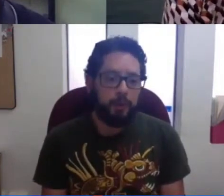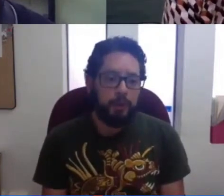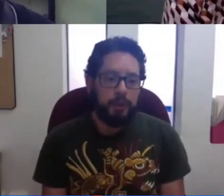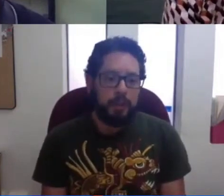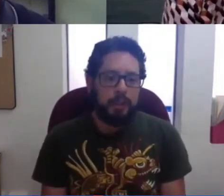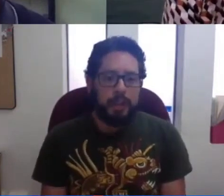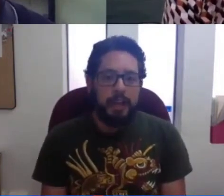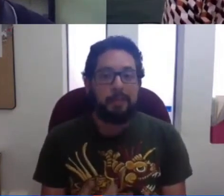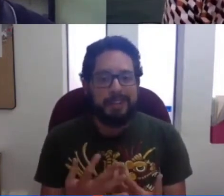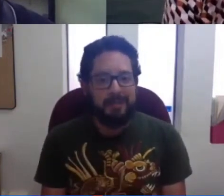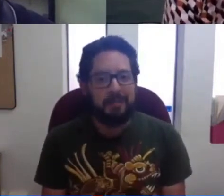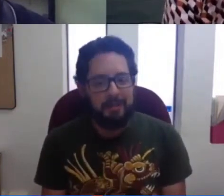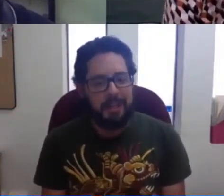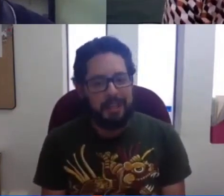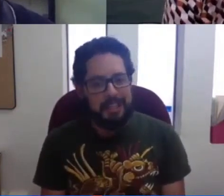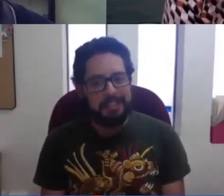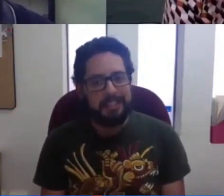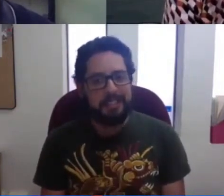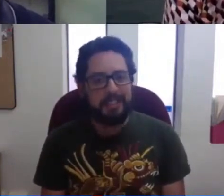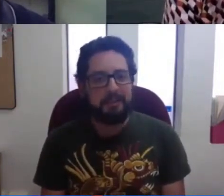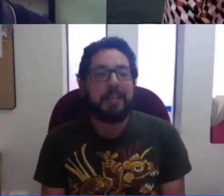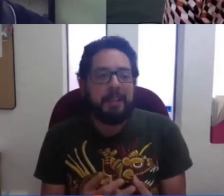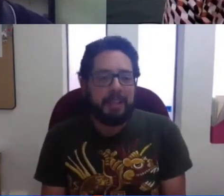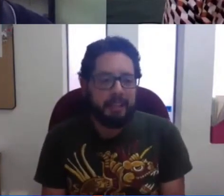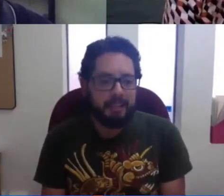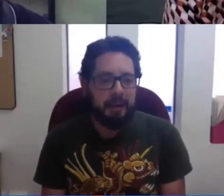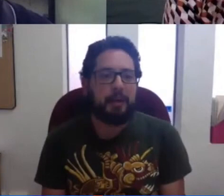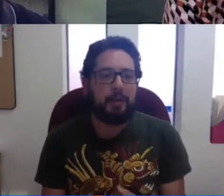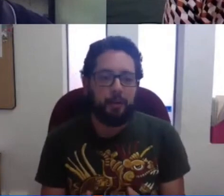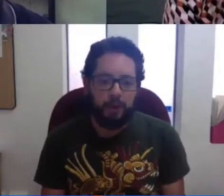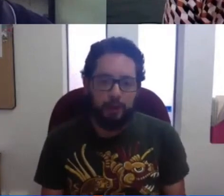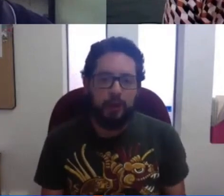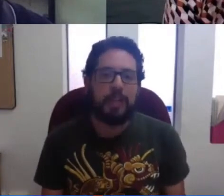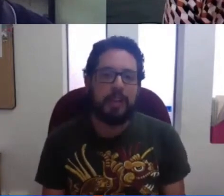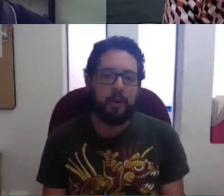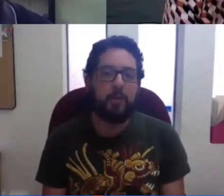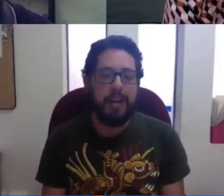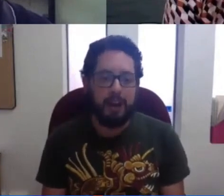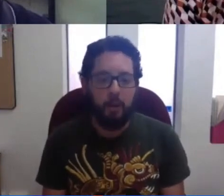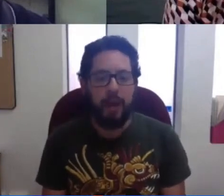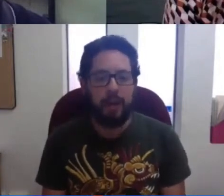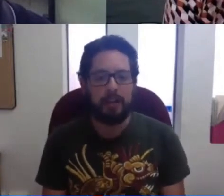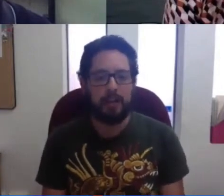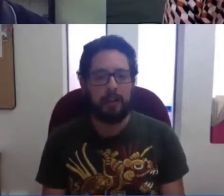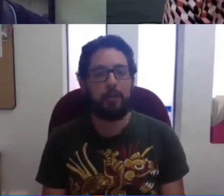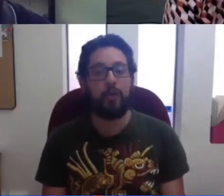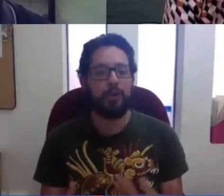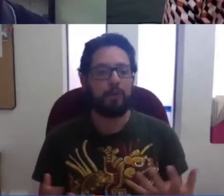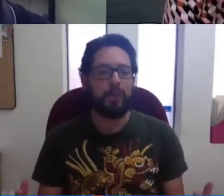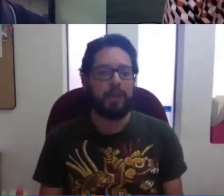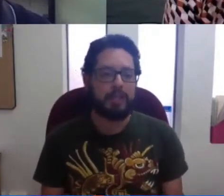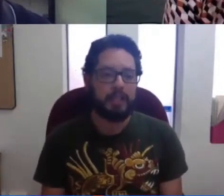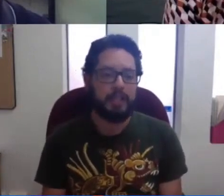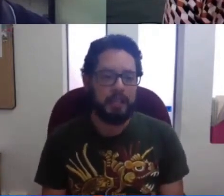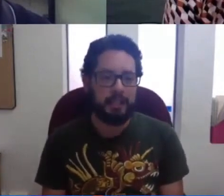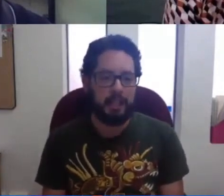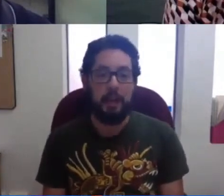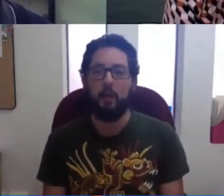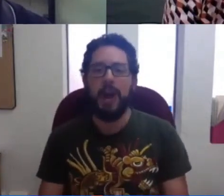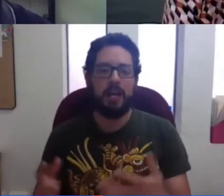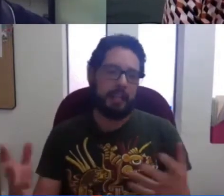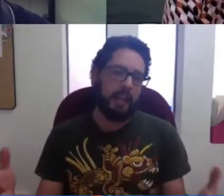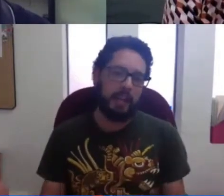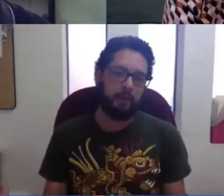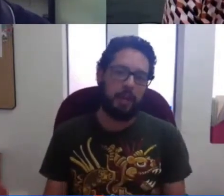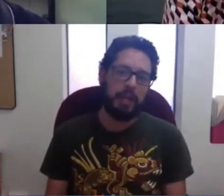otro punto, el aprender matemáticas. Matemáticas, algunos lo consideran como un lenguaje, ¿no? Algunos podrán decir que es